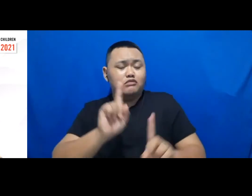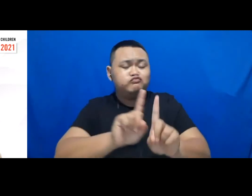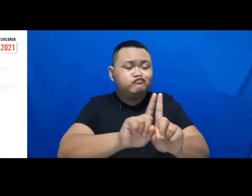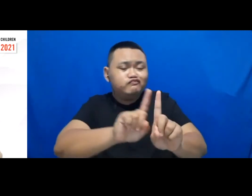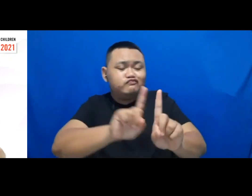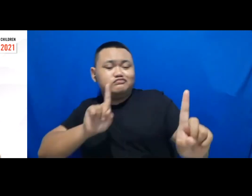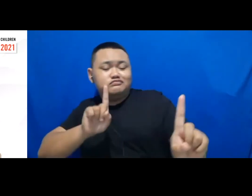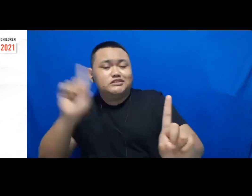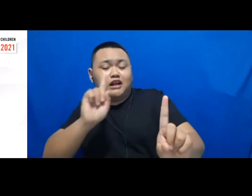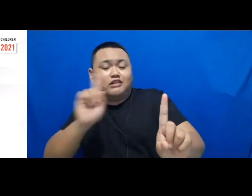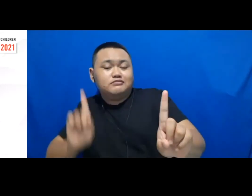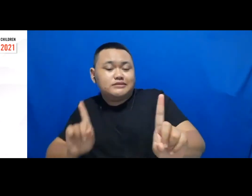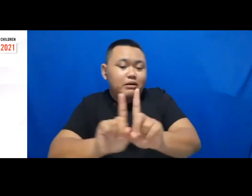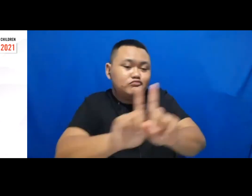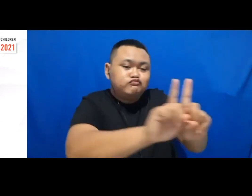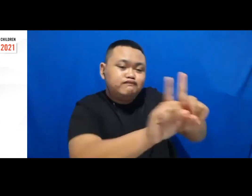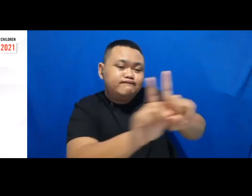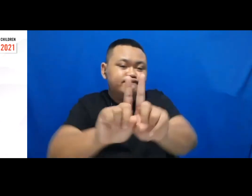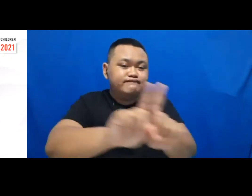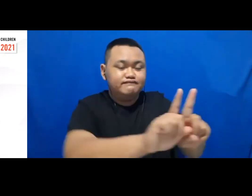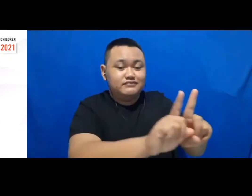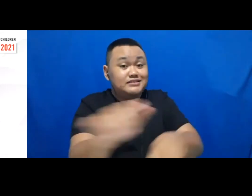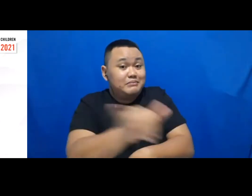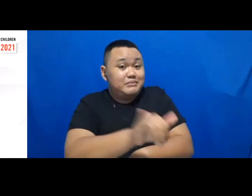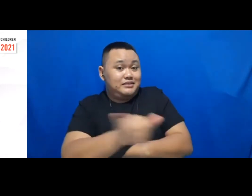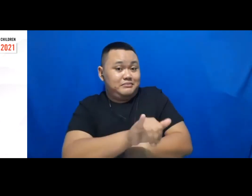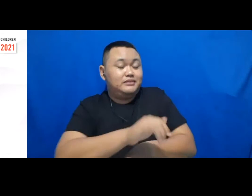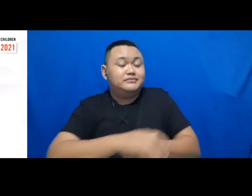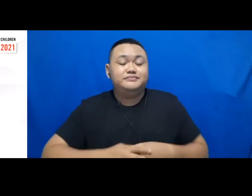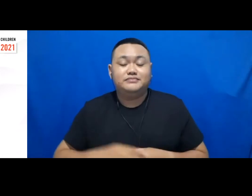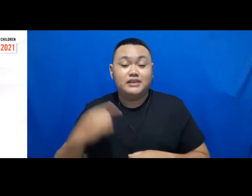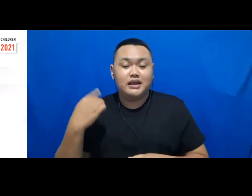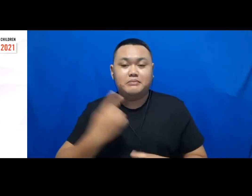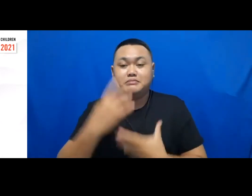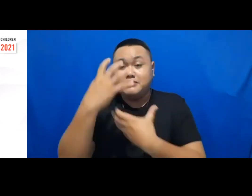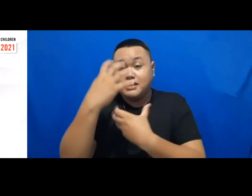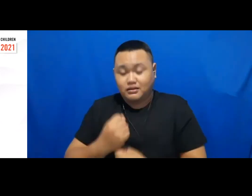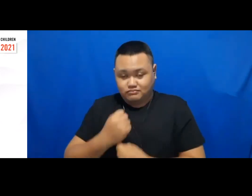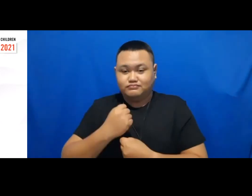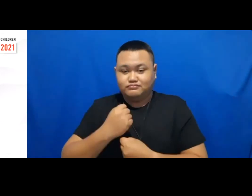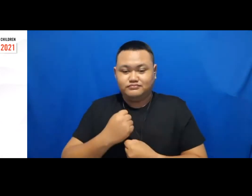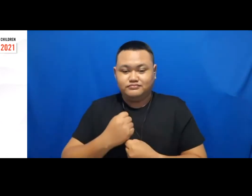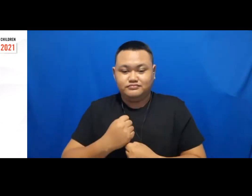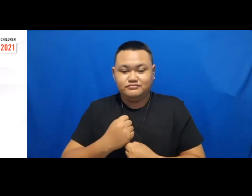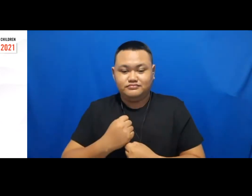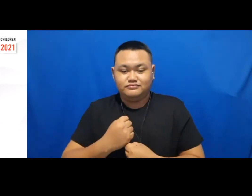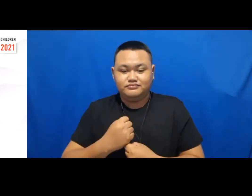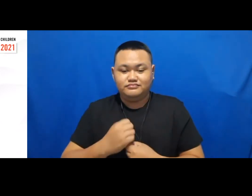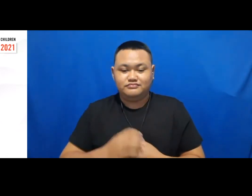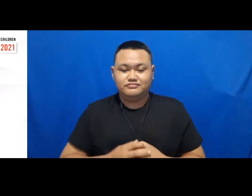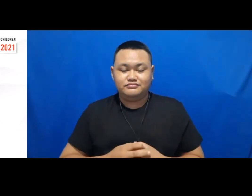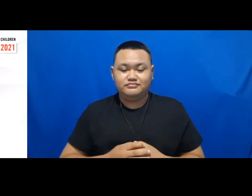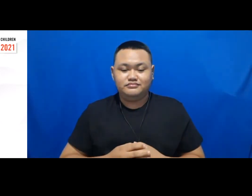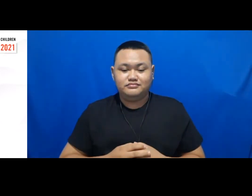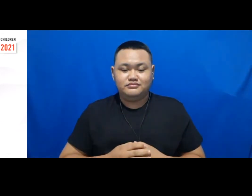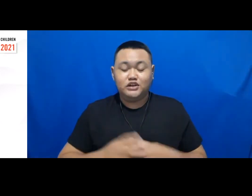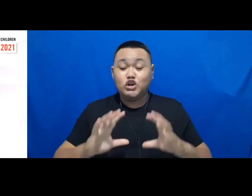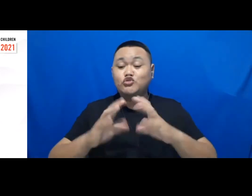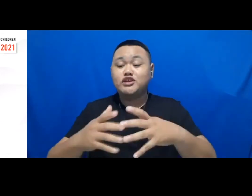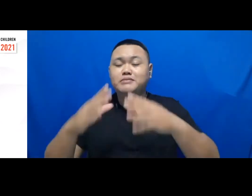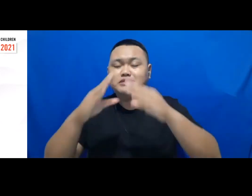panggilan siswa. Demikian, Mas. Baik, menggunakan kata adik-adik itu melibatkan emosional ya, Pak ya. Oh iya betul, lebih dekat itu apa relasinya